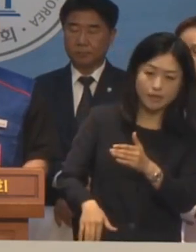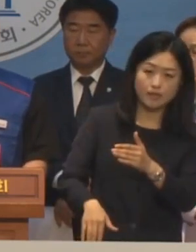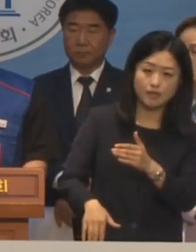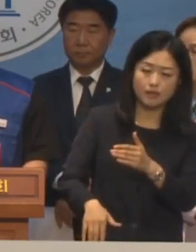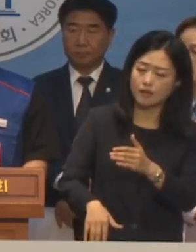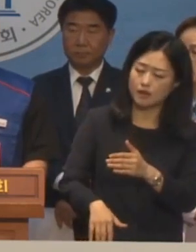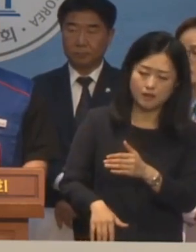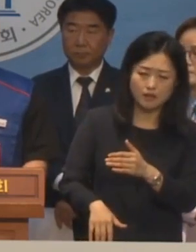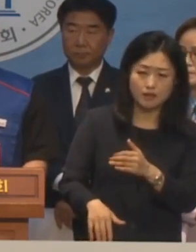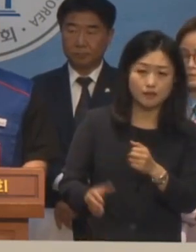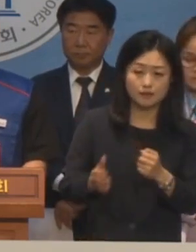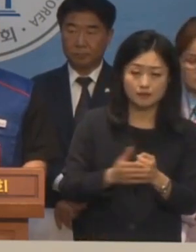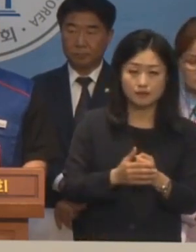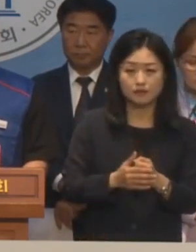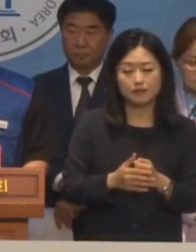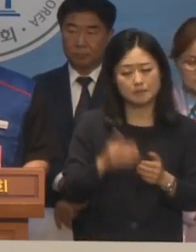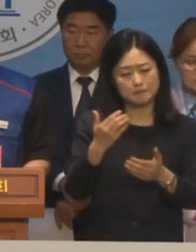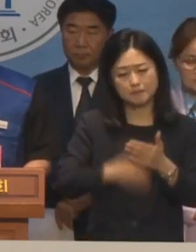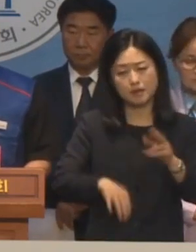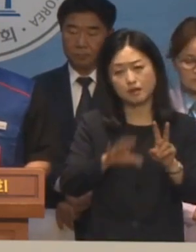이제 문화예술